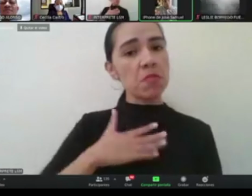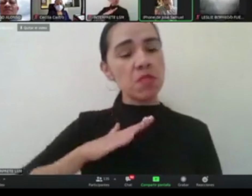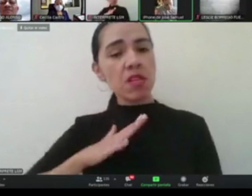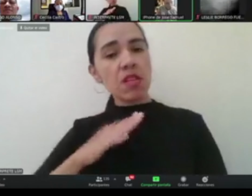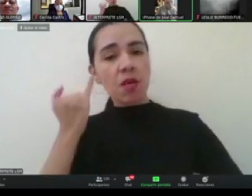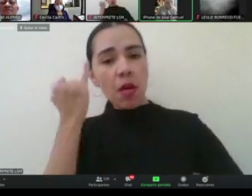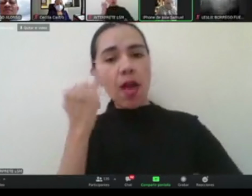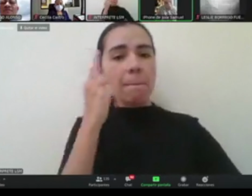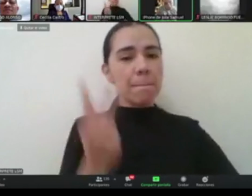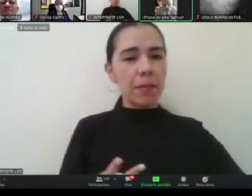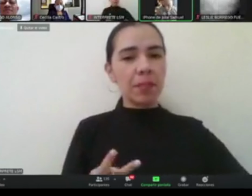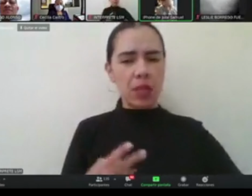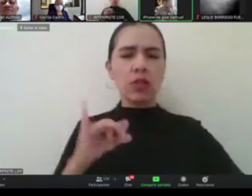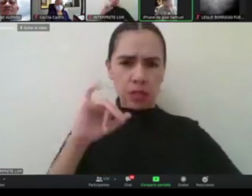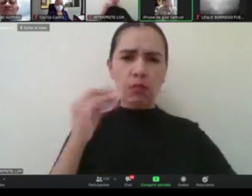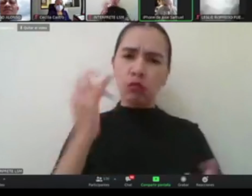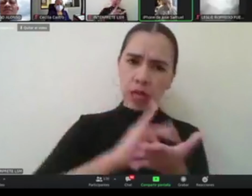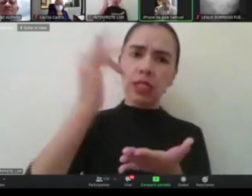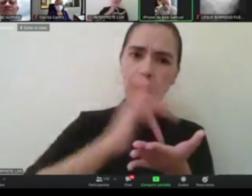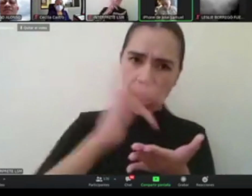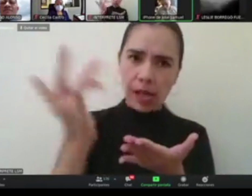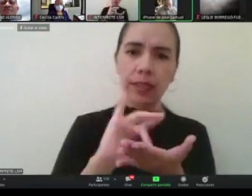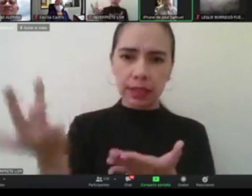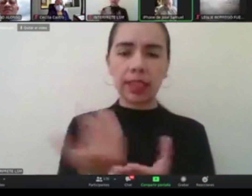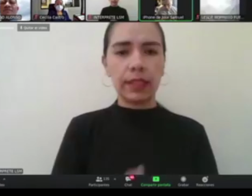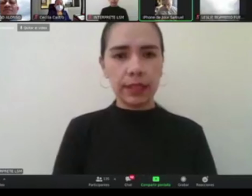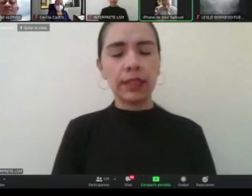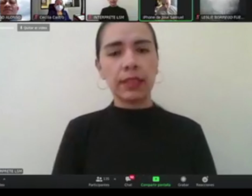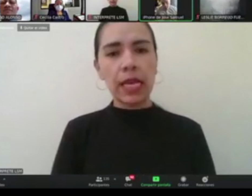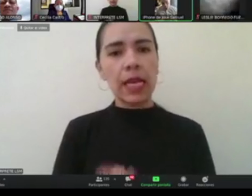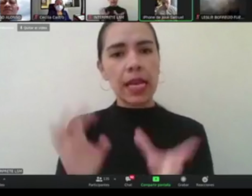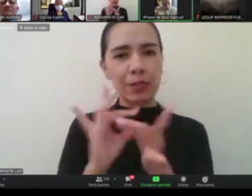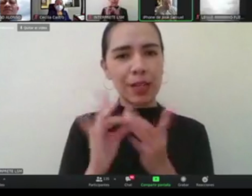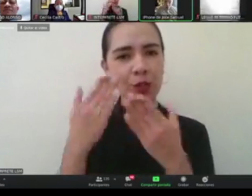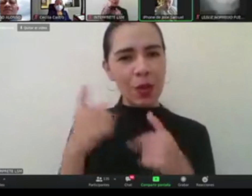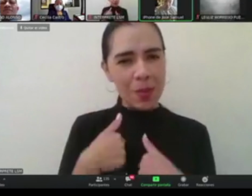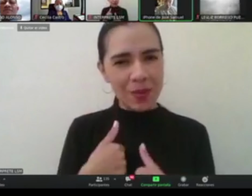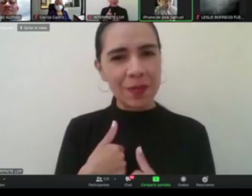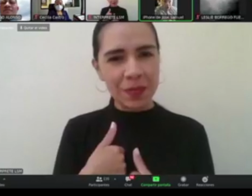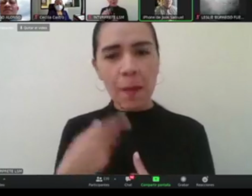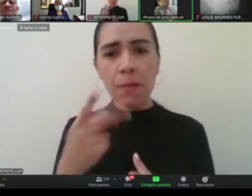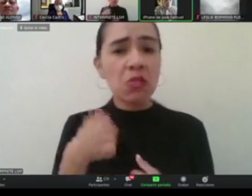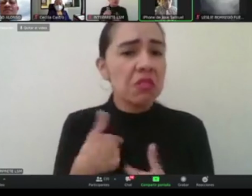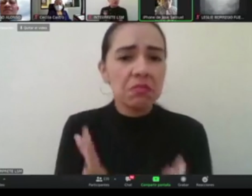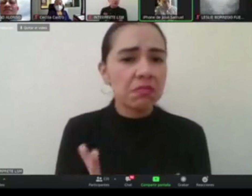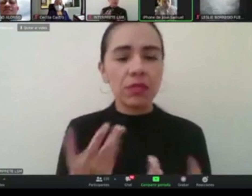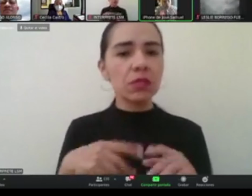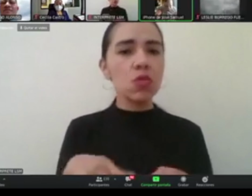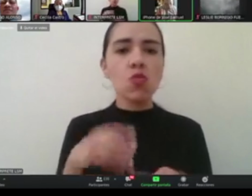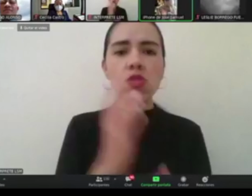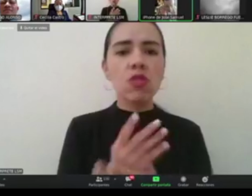de verdad agradezco mucho la presentación que me hicieron al principio, pero yo me siento un trabajador de la inclusión.